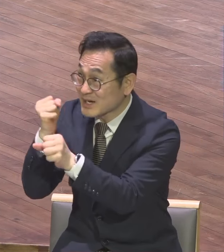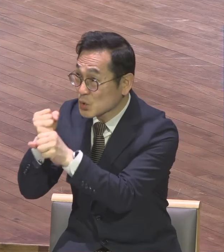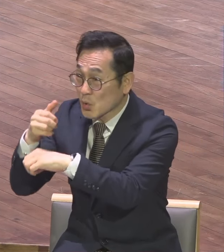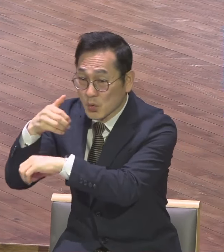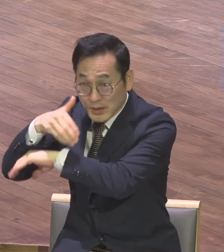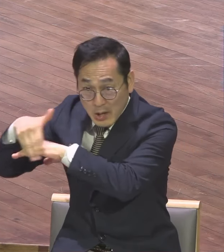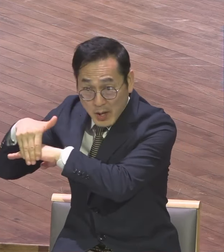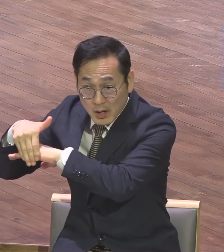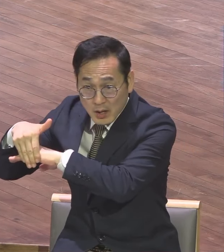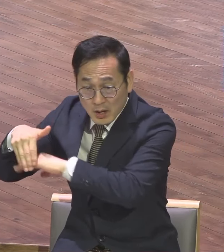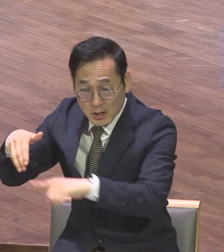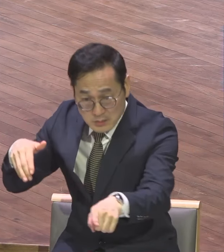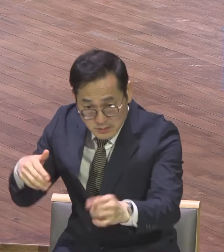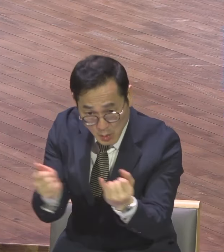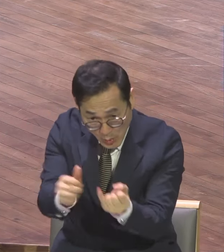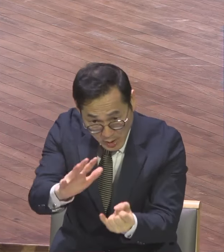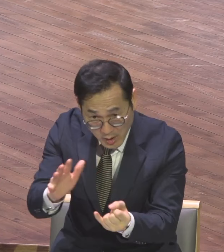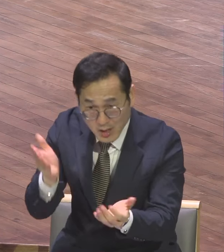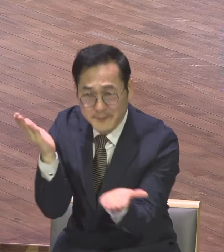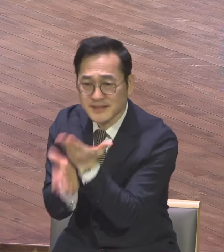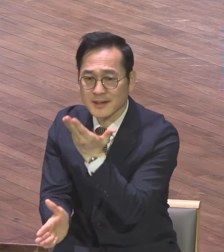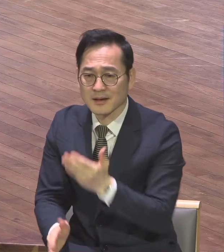지금.